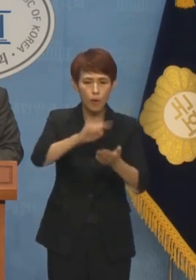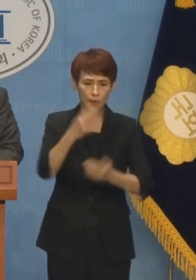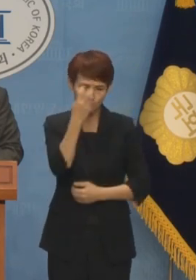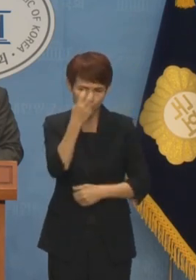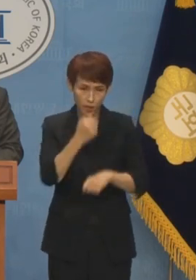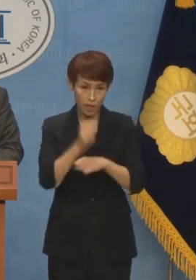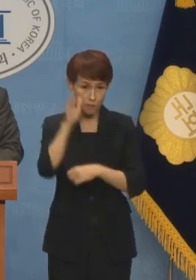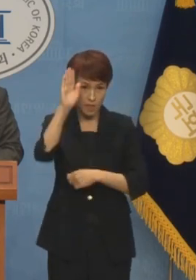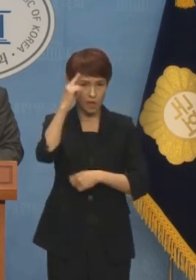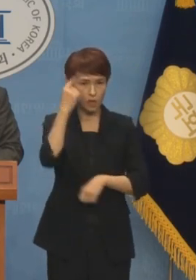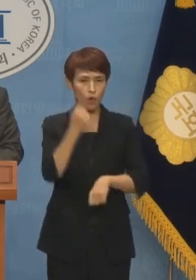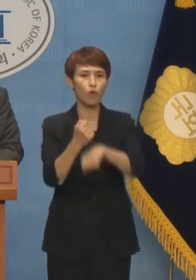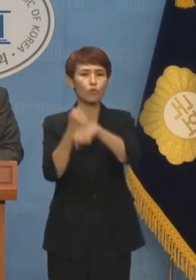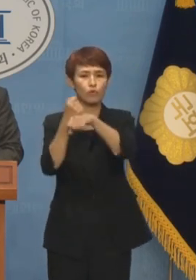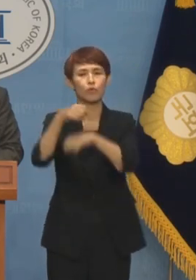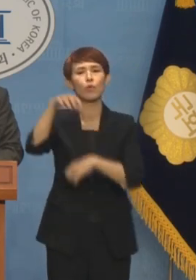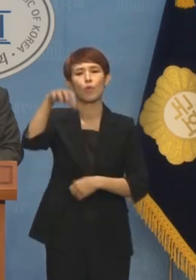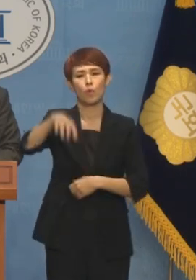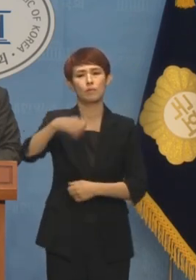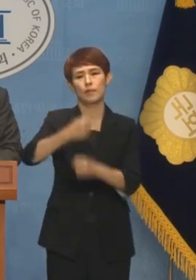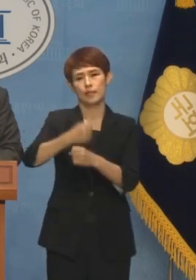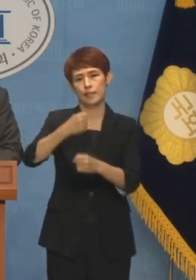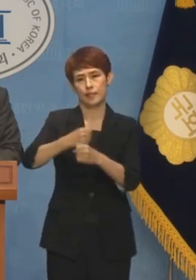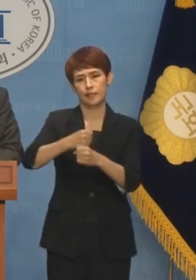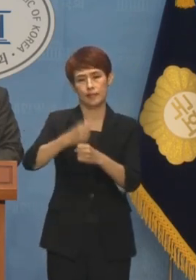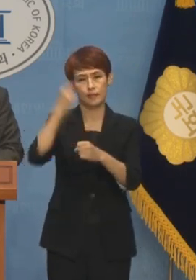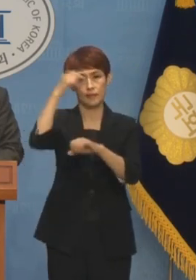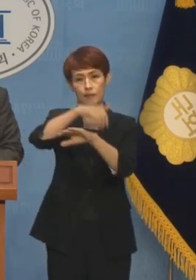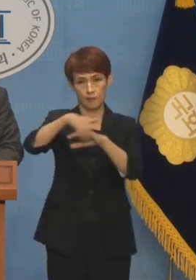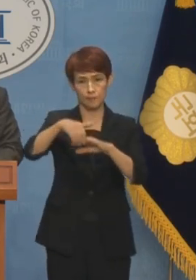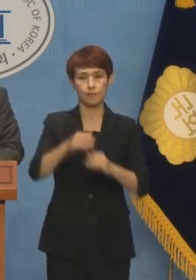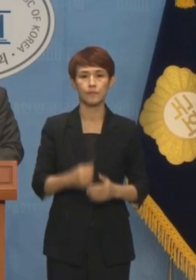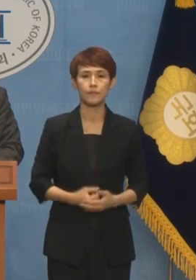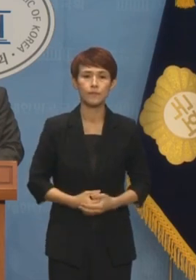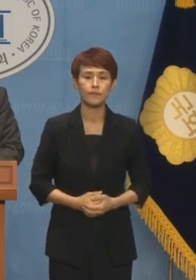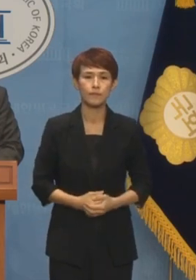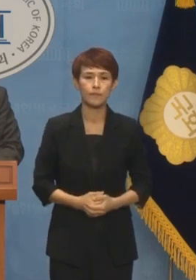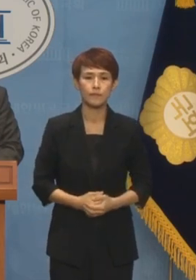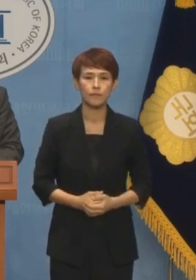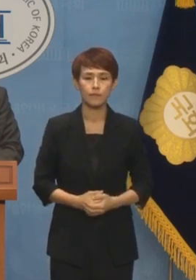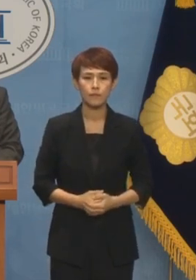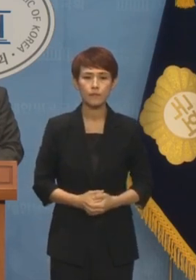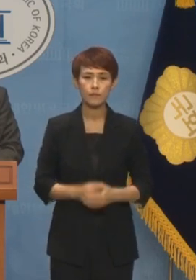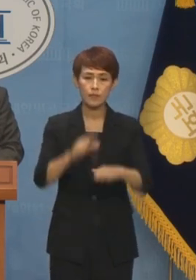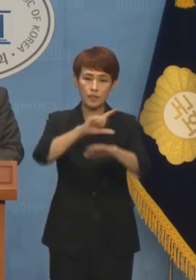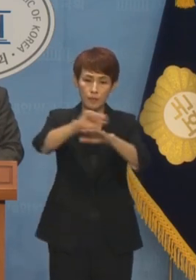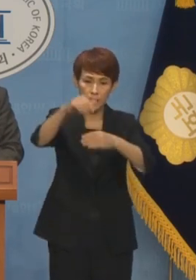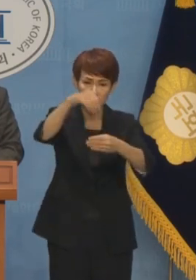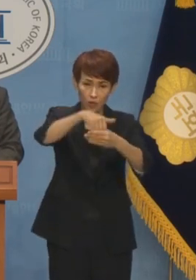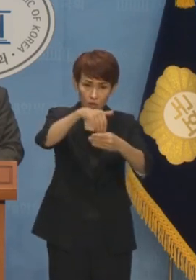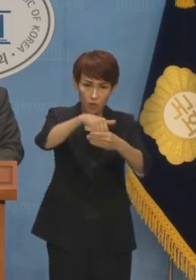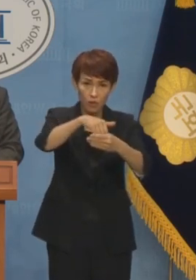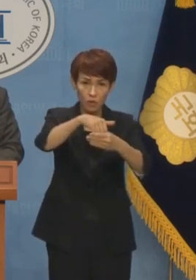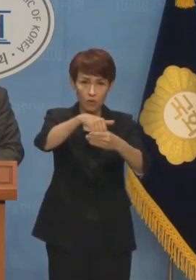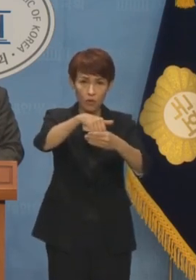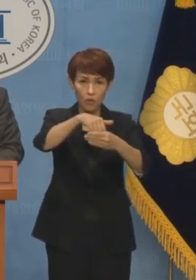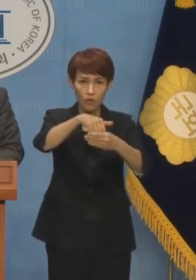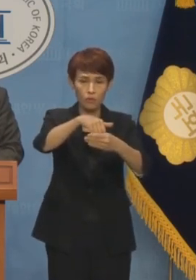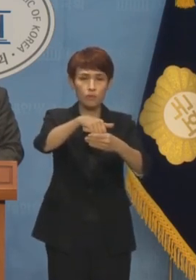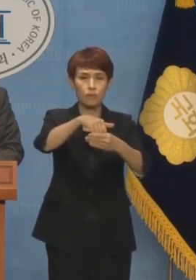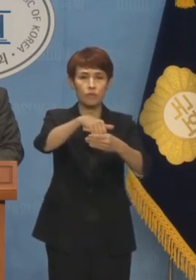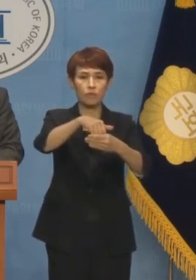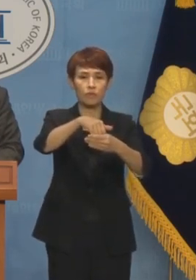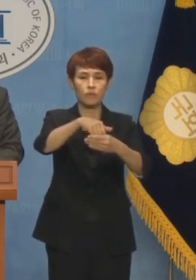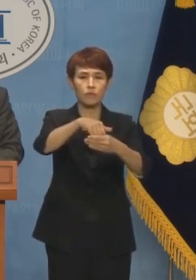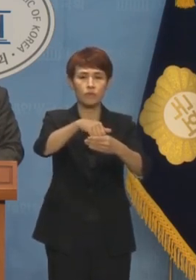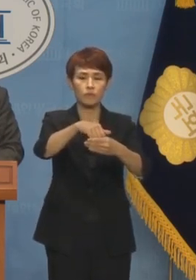연구의 메카, 실질적 싱크탱크를 키워내겠습니다. 지방선거 2위 선거구제를